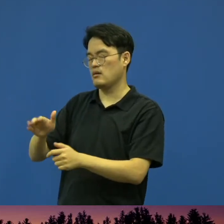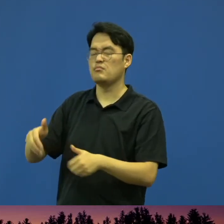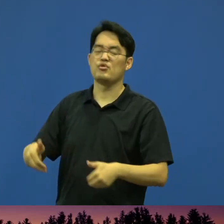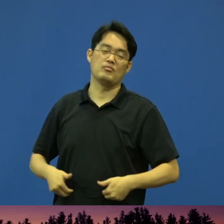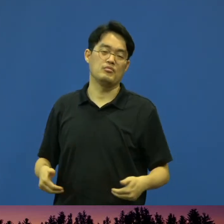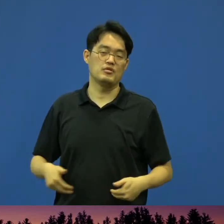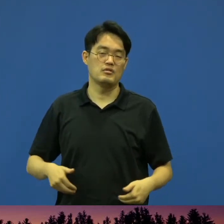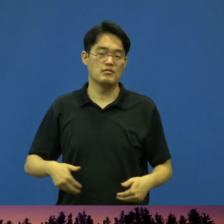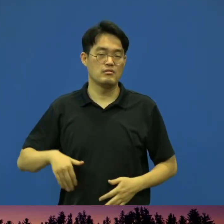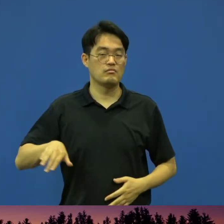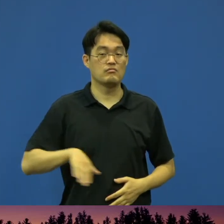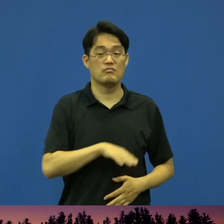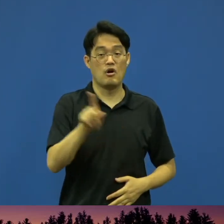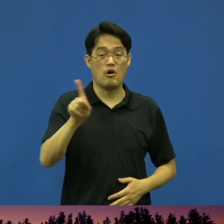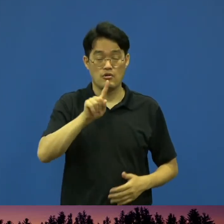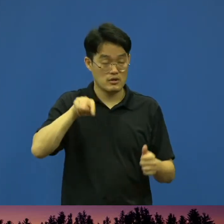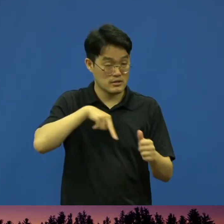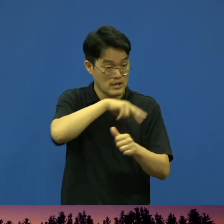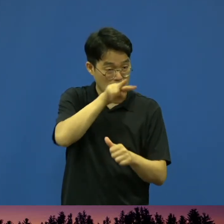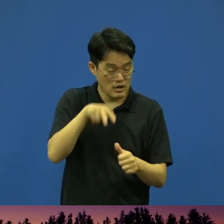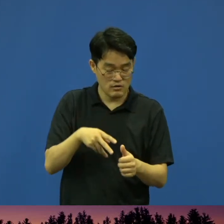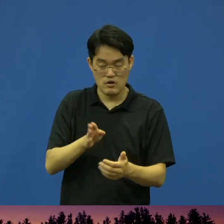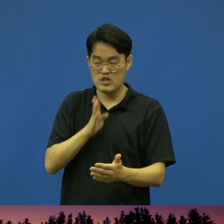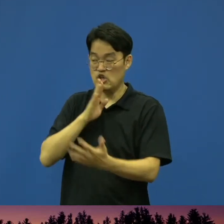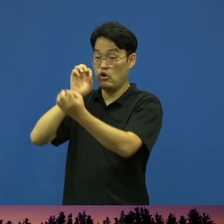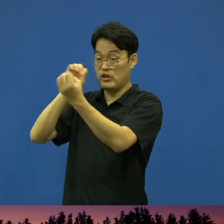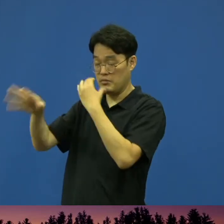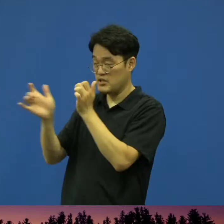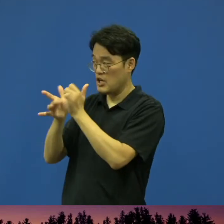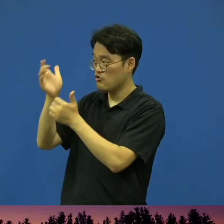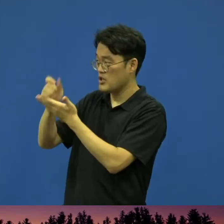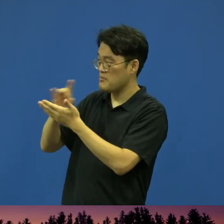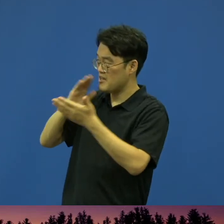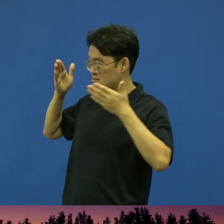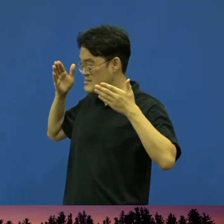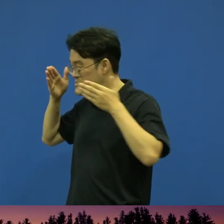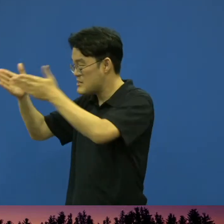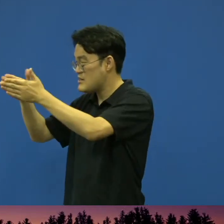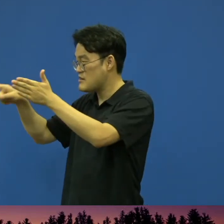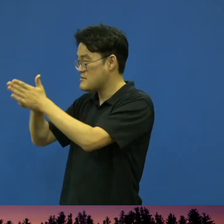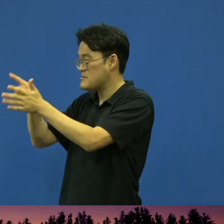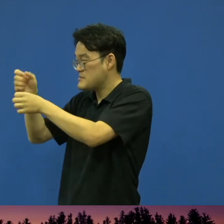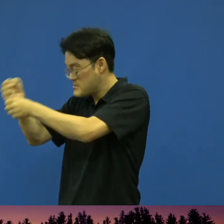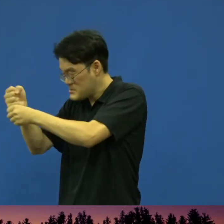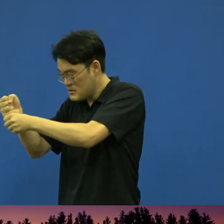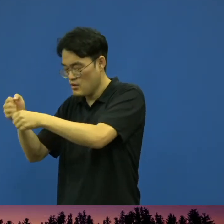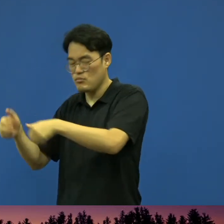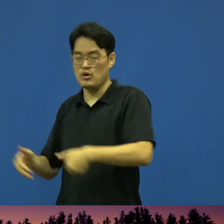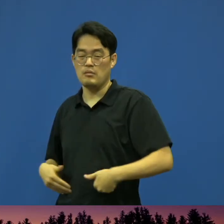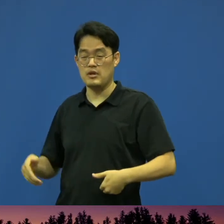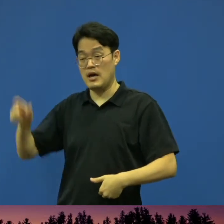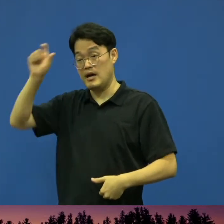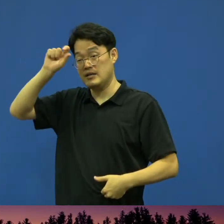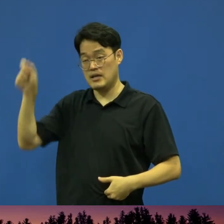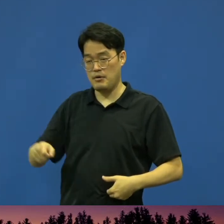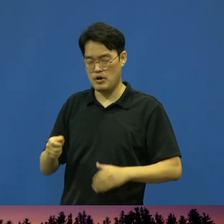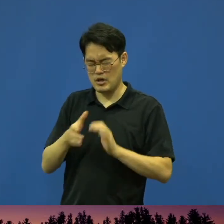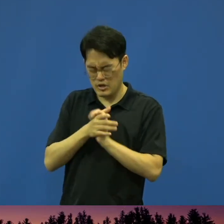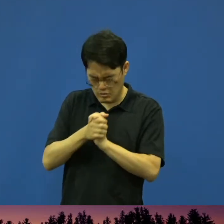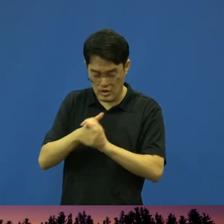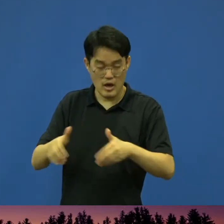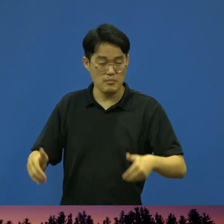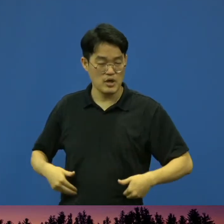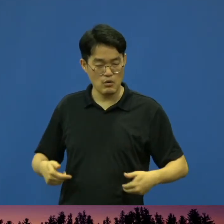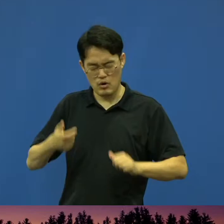가는 그 힘만이 우리를 살릴 수 있다는 거죠. 새벽을 깨우는 힘이 필요합니다. 기도의 자리에 앉게하는 힘이